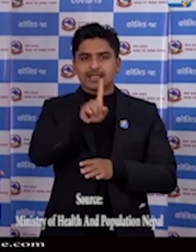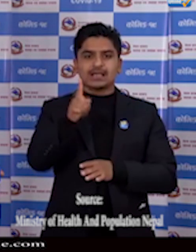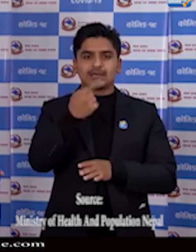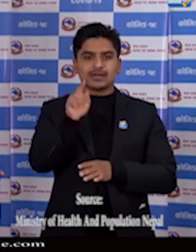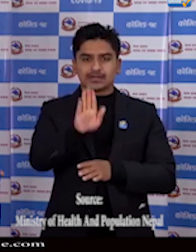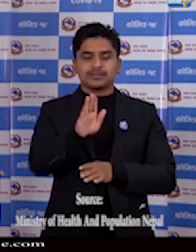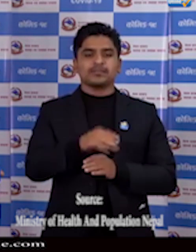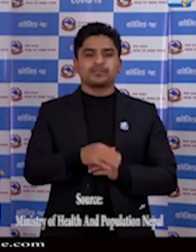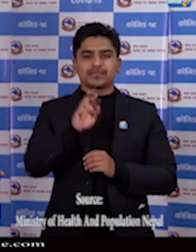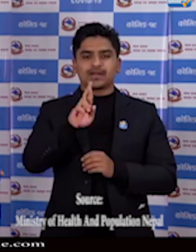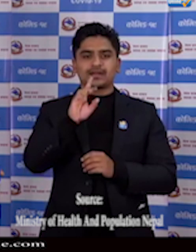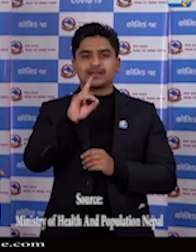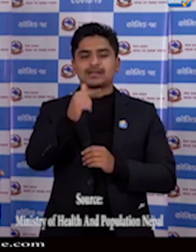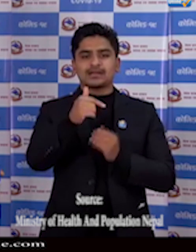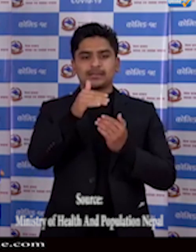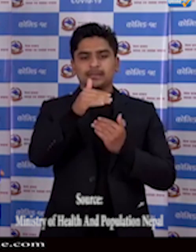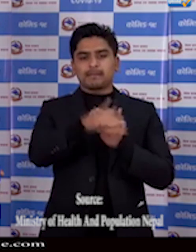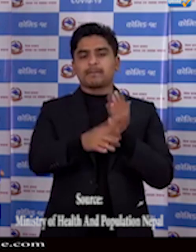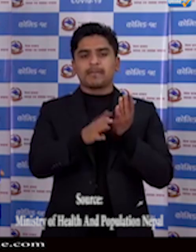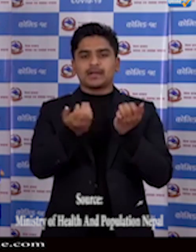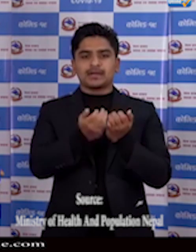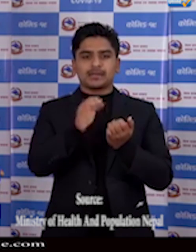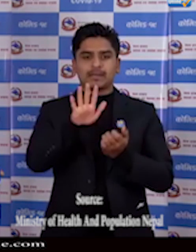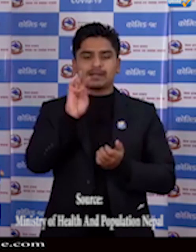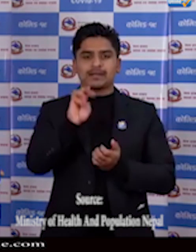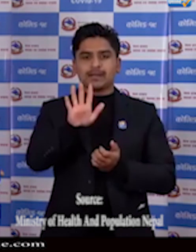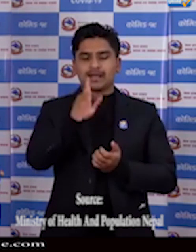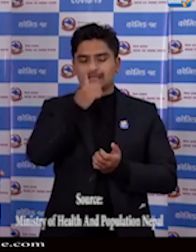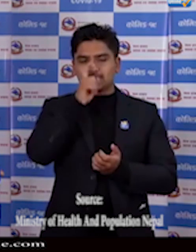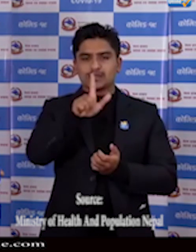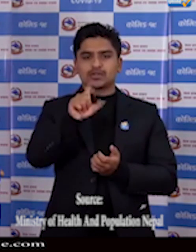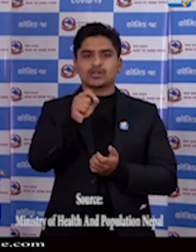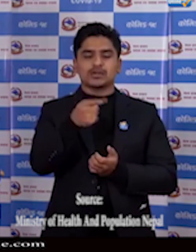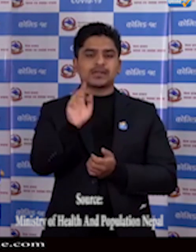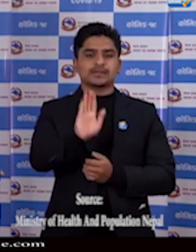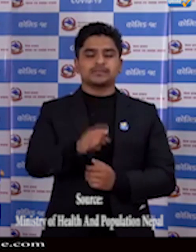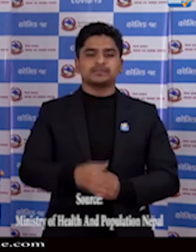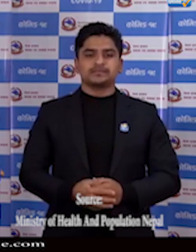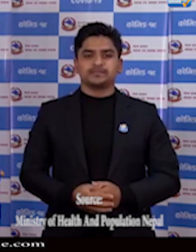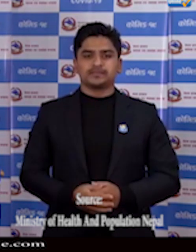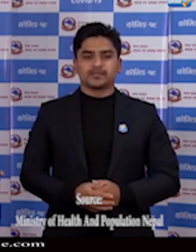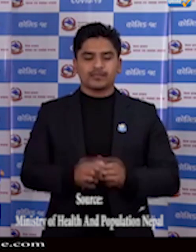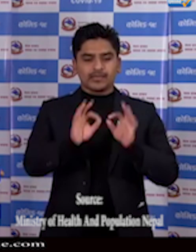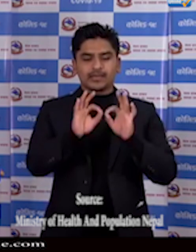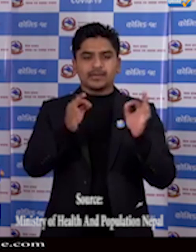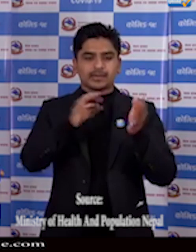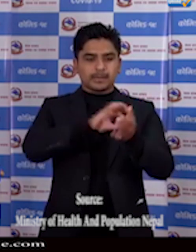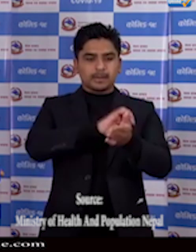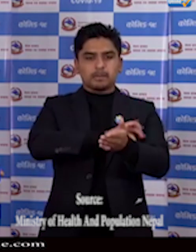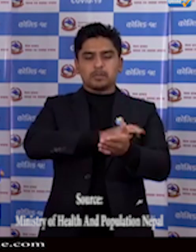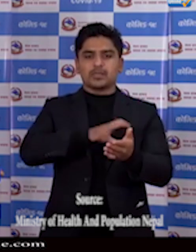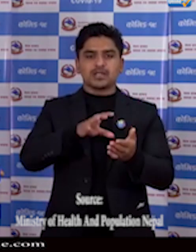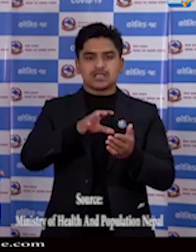4,111 छन् भने RDT विधिबाट गरिएका परीक्षणहरू 5,570 छन्। विभिन्न